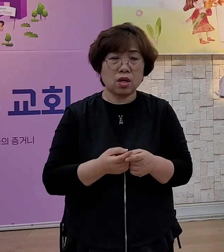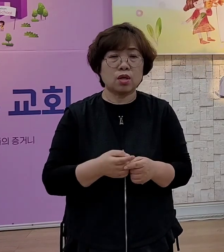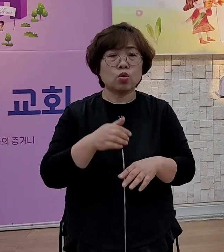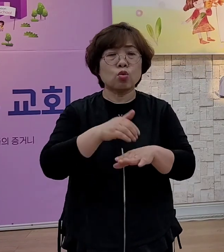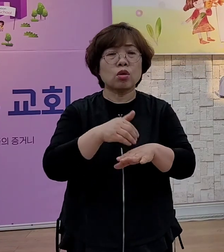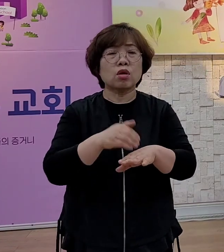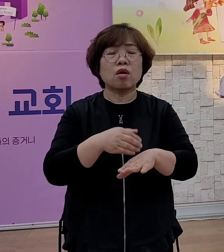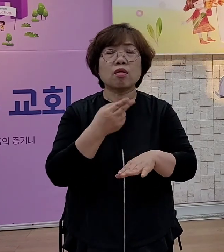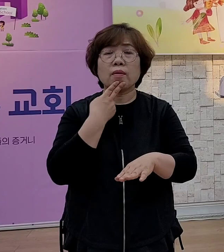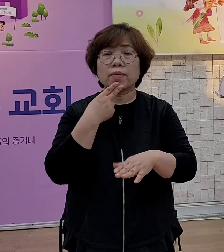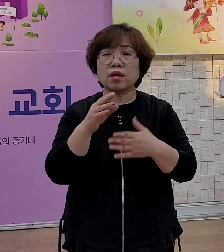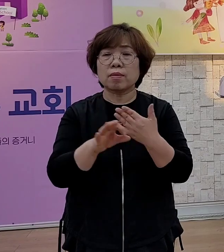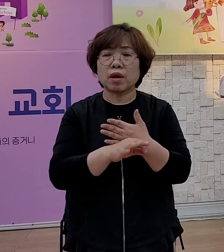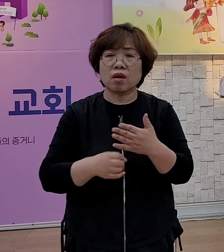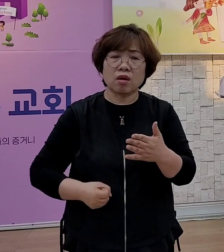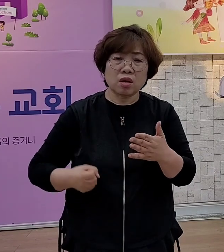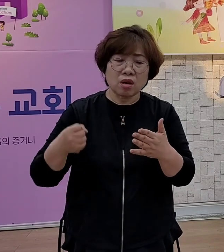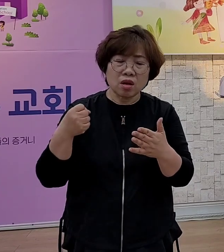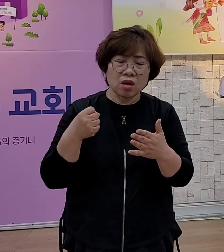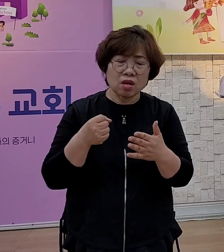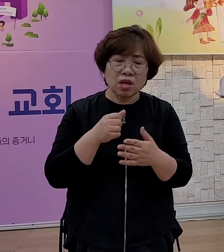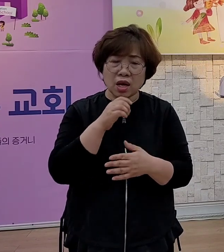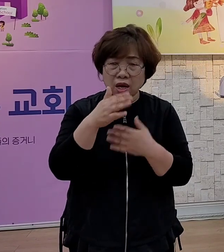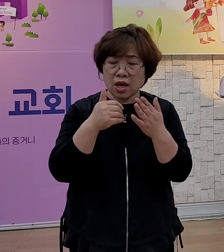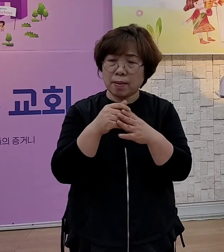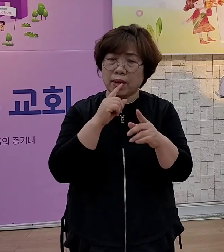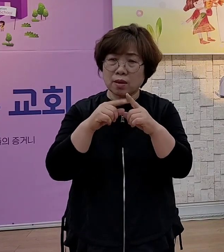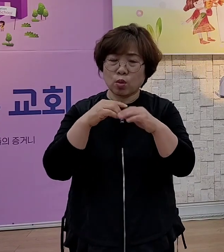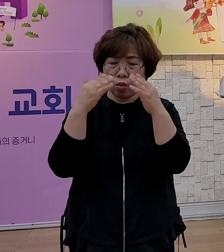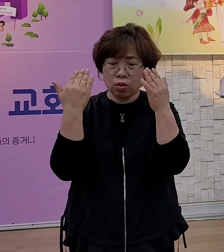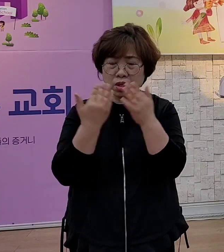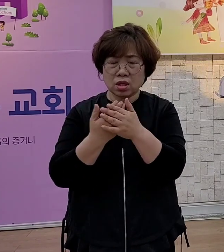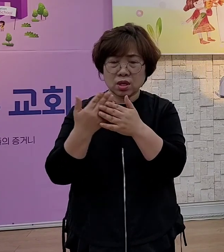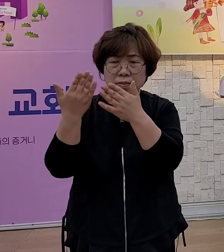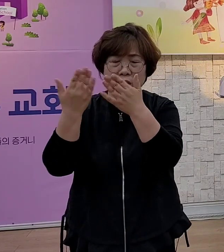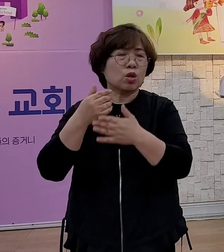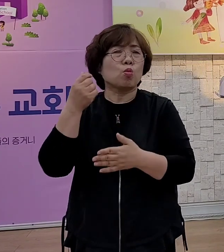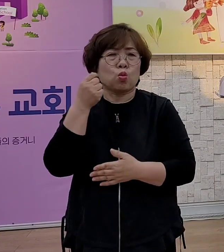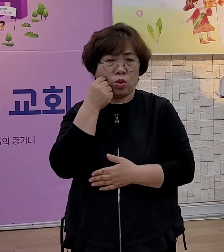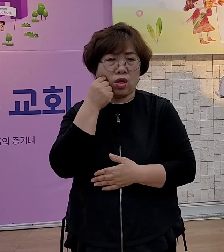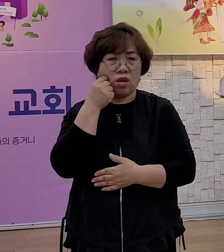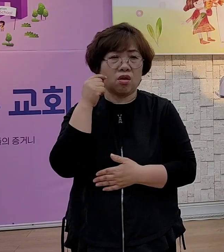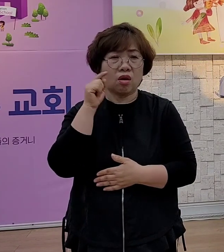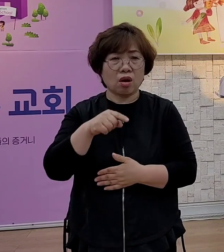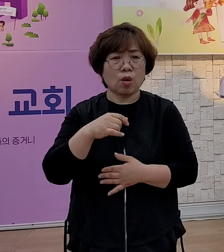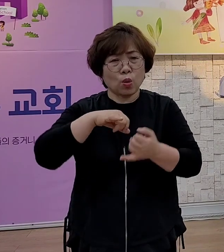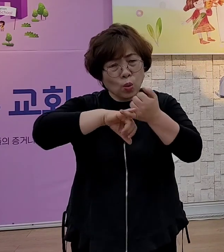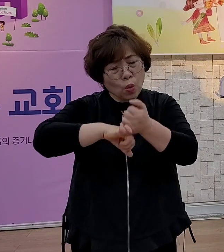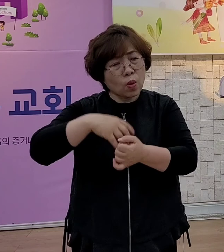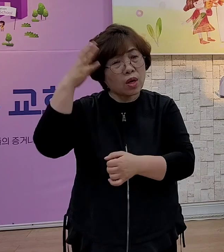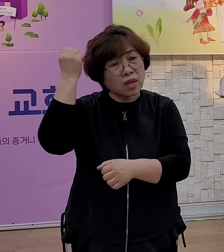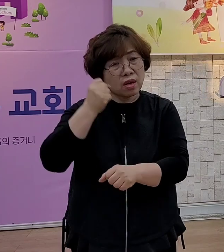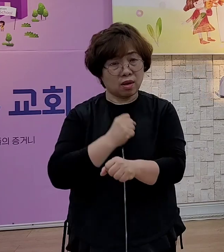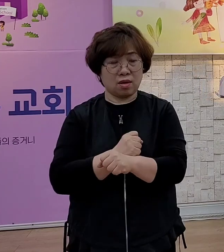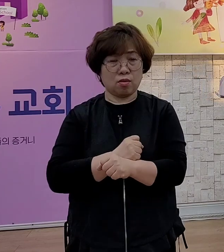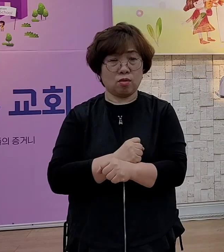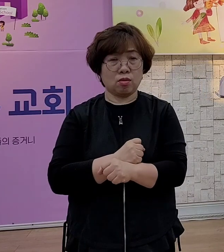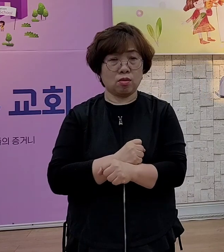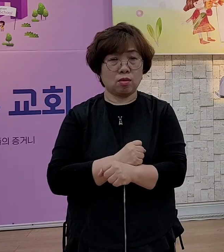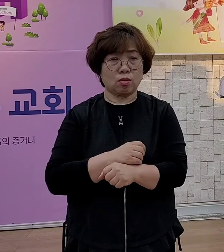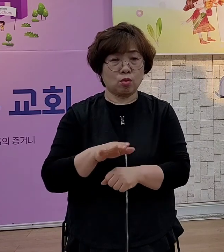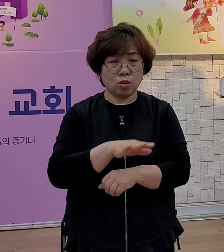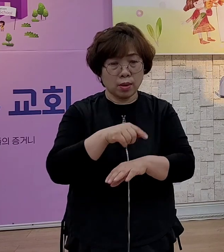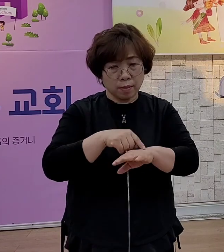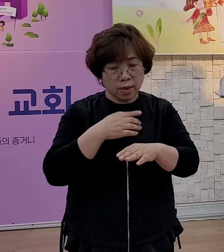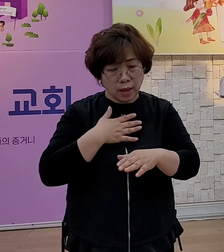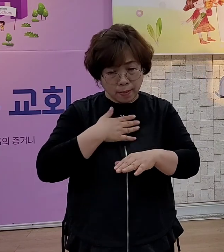않으면 결단코 이 하나님의 말씀을 온전히 받을 수가 없다는 사실을 기억하시면서 우리의 마음을